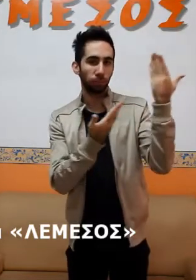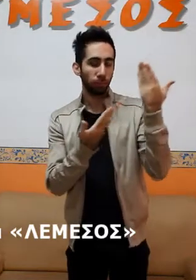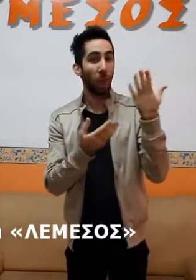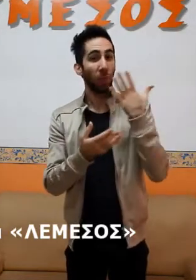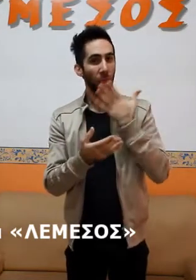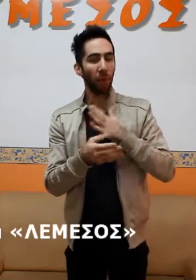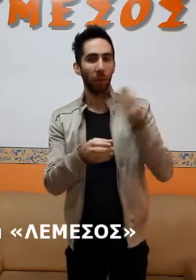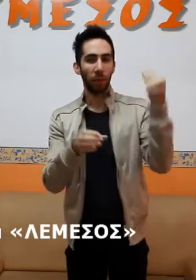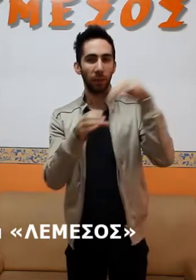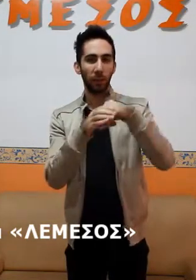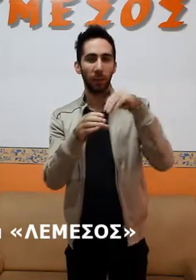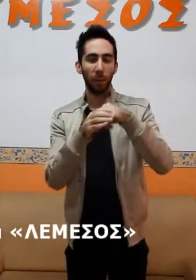Καρναβάλι του 2015.